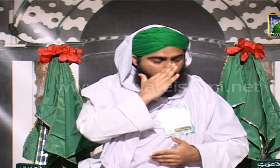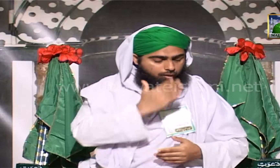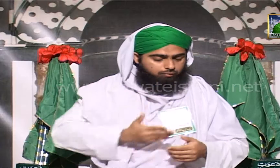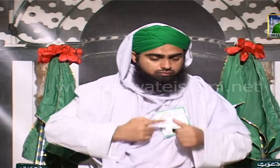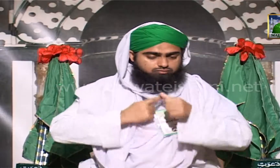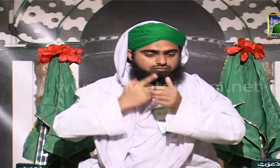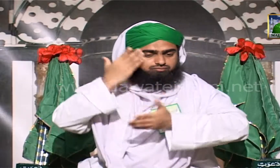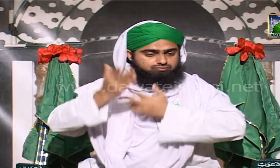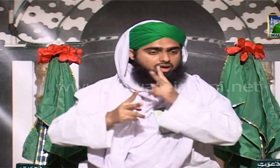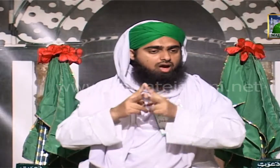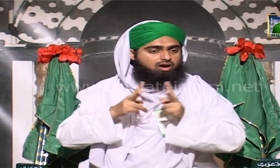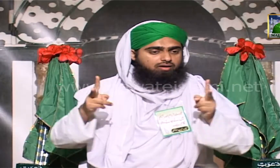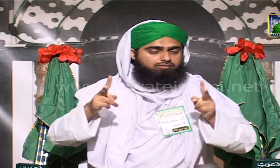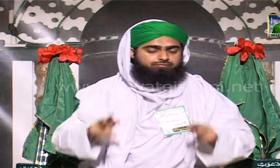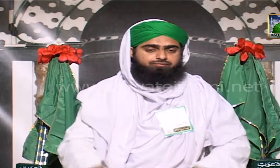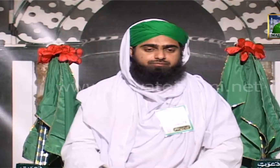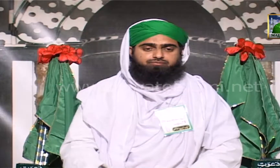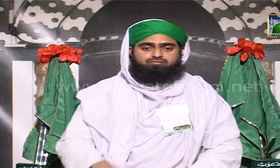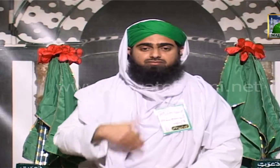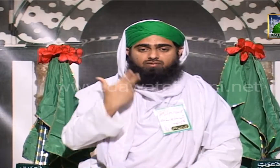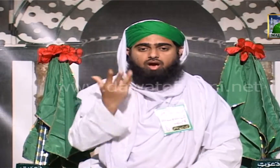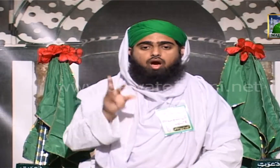میں سے چھینک کا جواب بھی